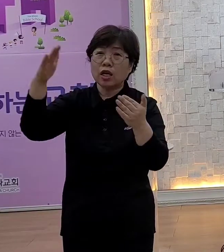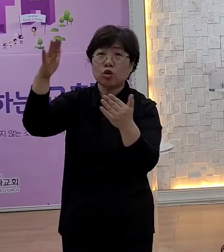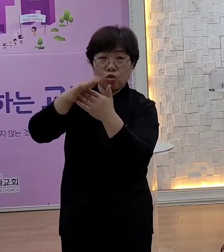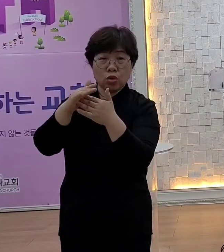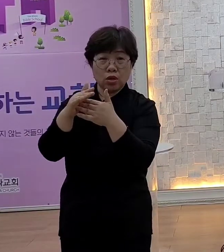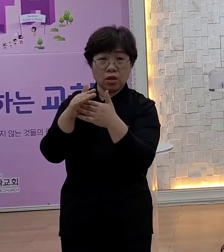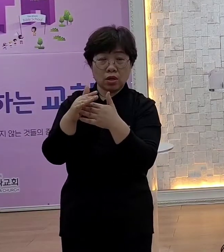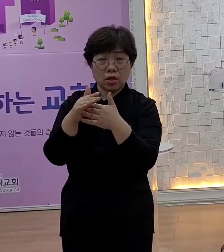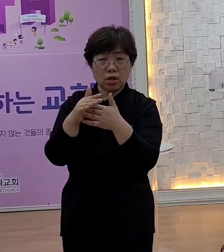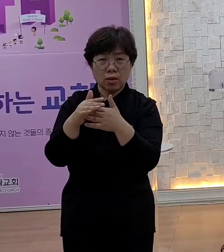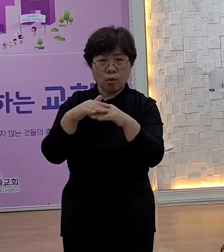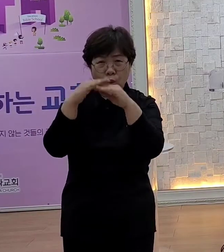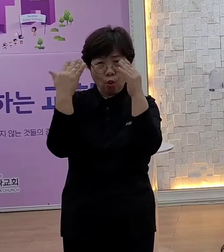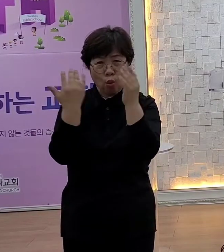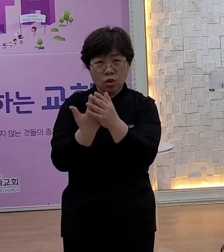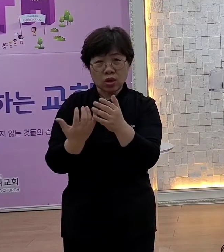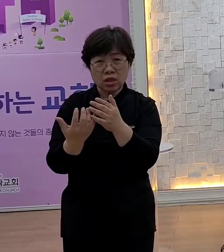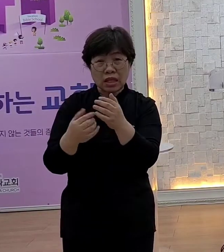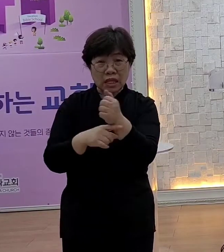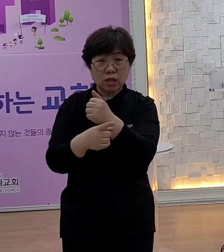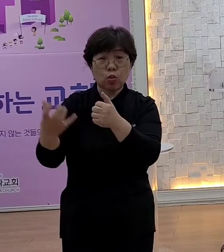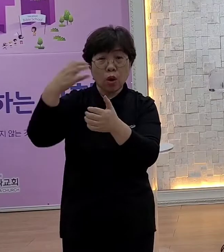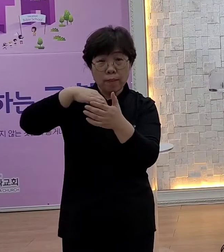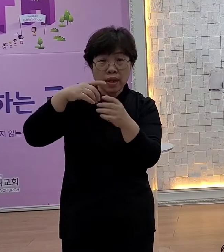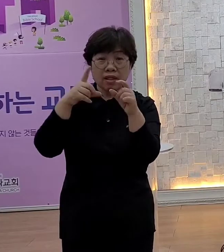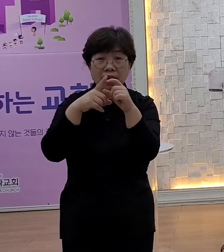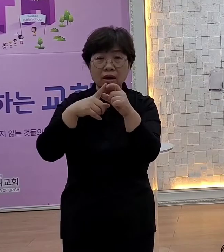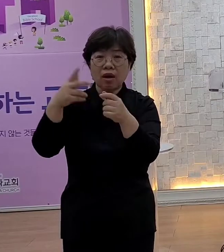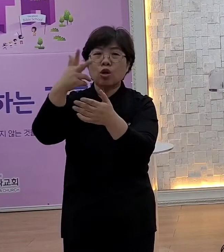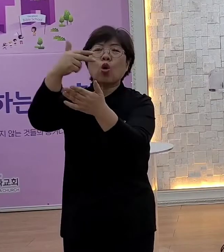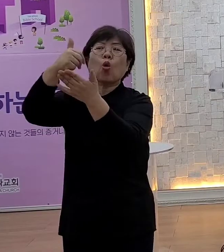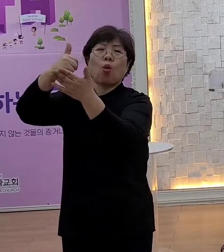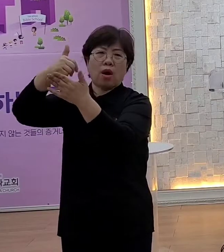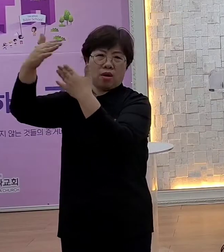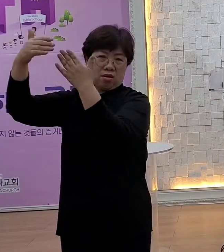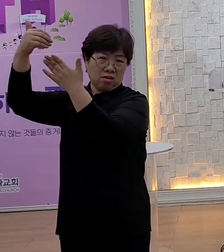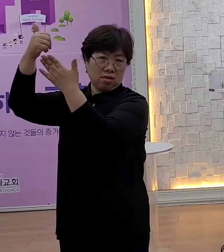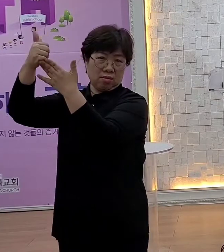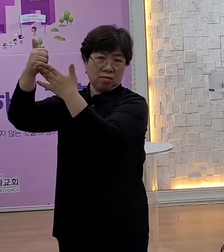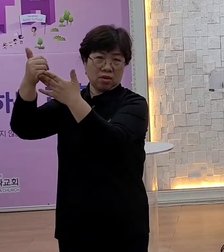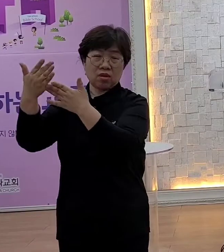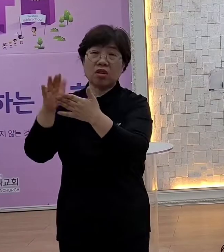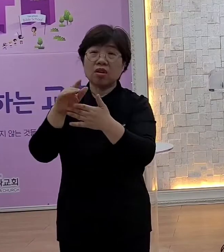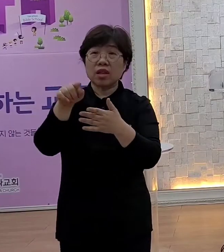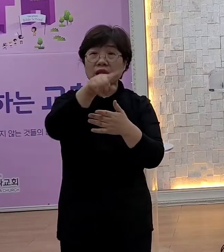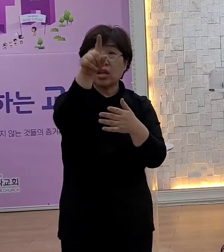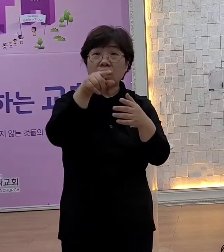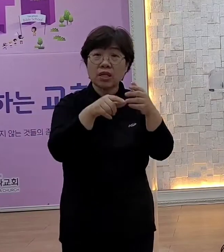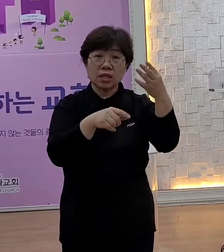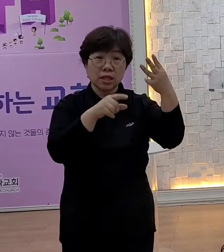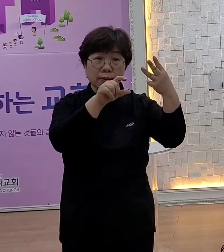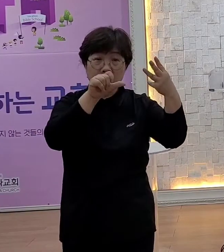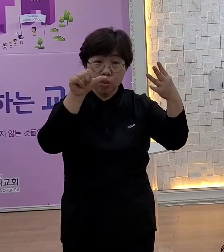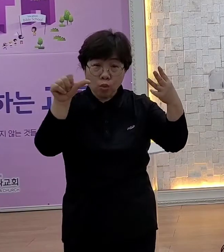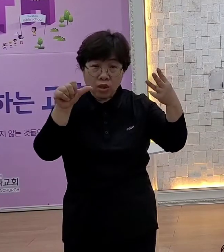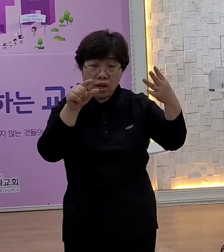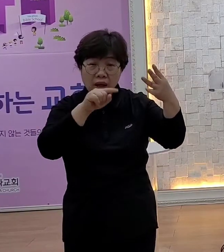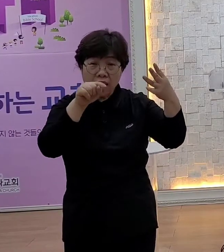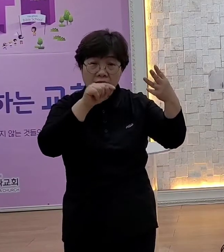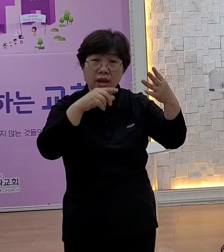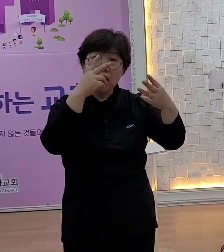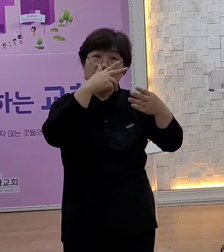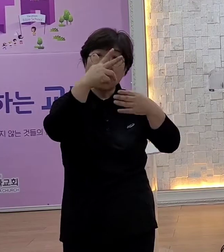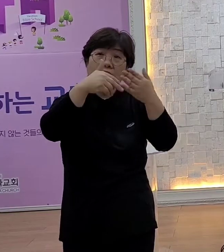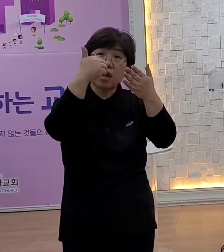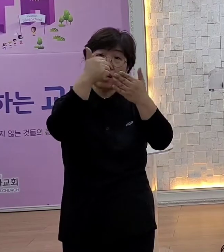단어가 여호와다라는 이 단어라는 것입니다. 그런데 그러면 오늘 5절에 하나님을 믿고 할 때 이 하나님은